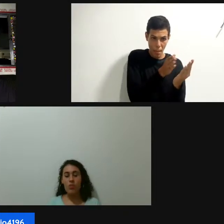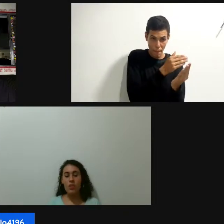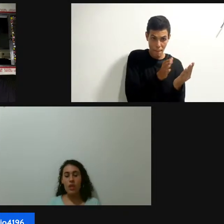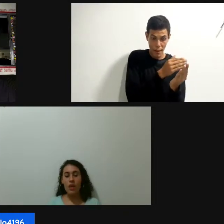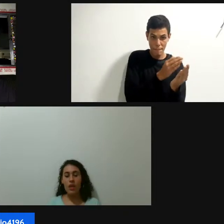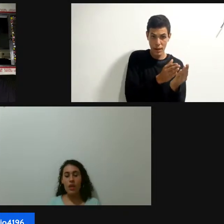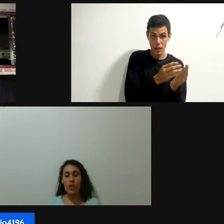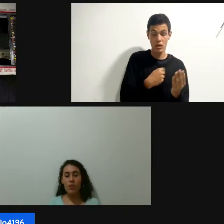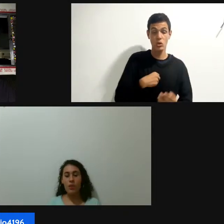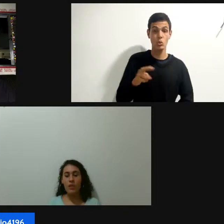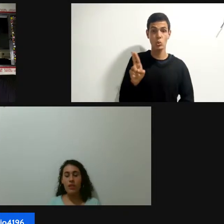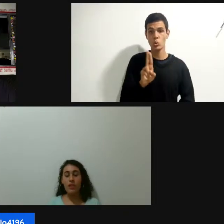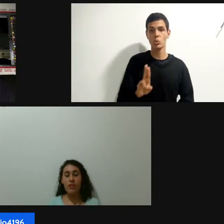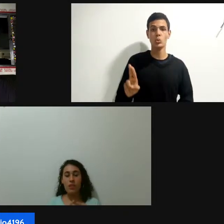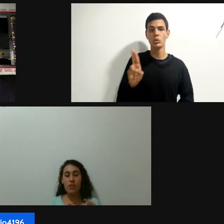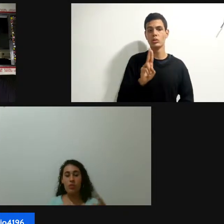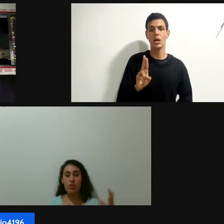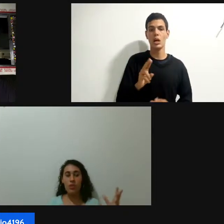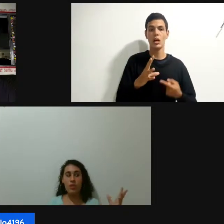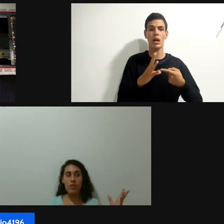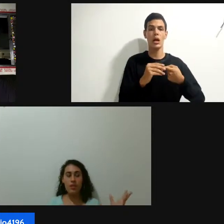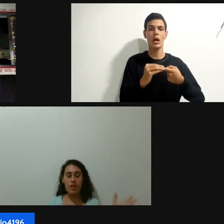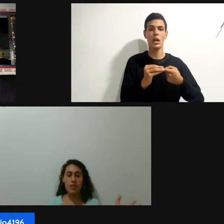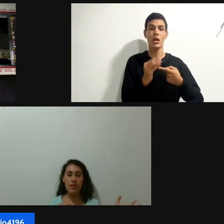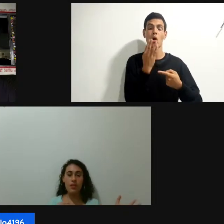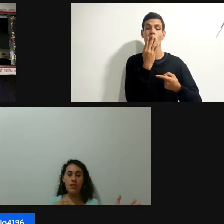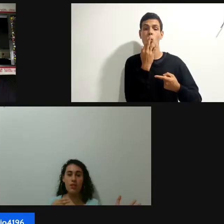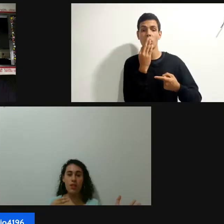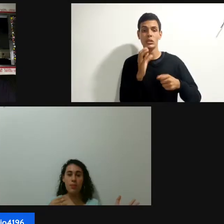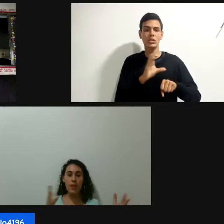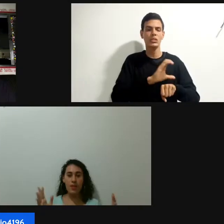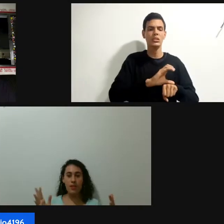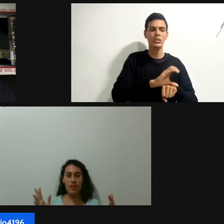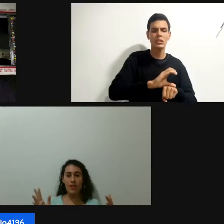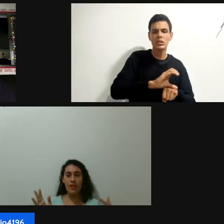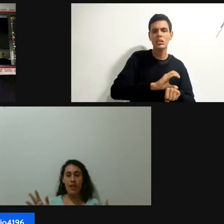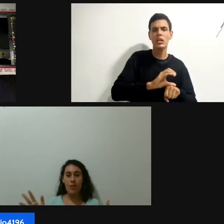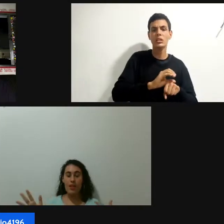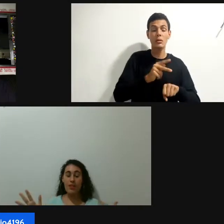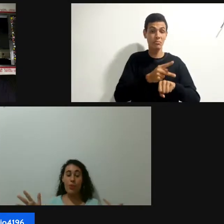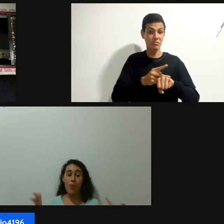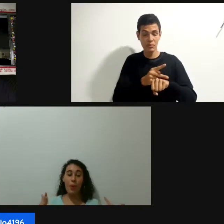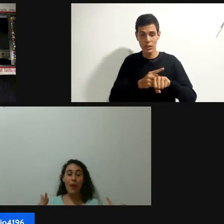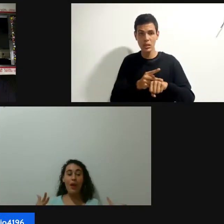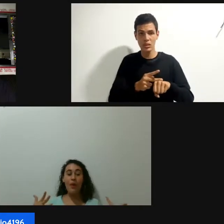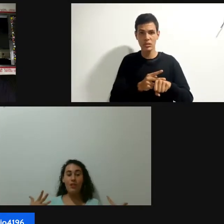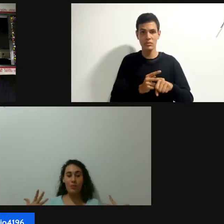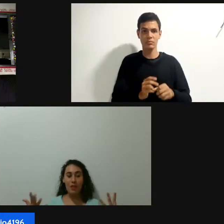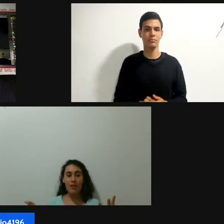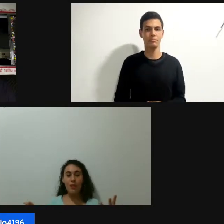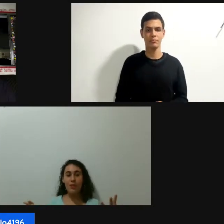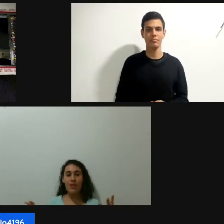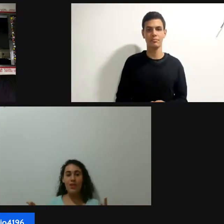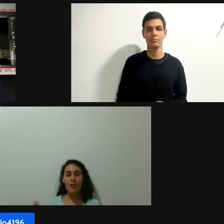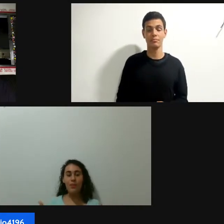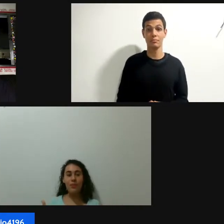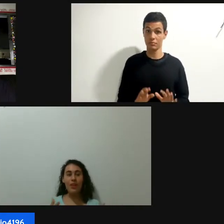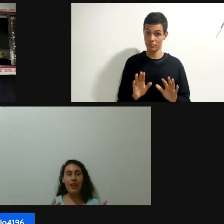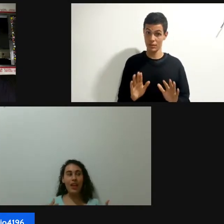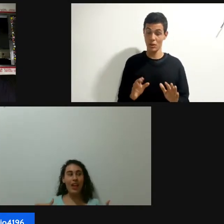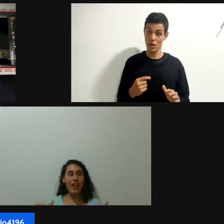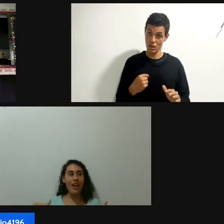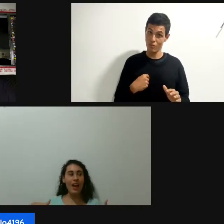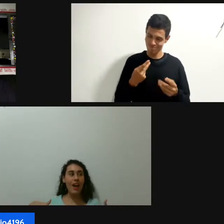eu usei umas canetinhas de cores cinzas e pretas, mas eu admito que